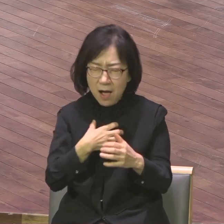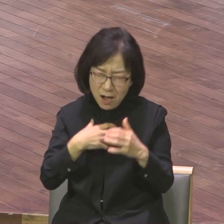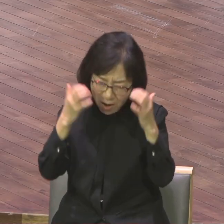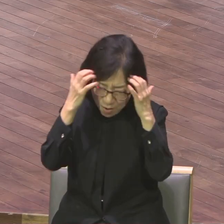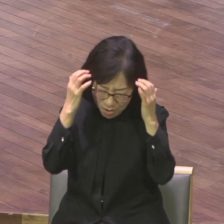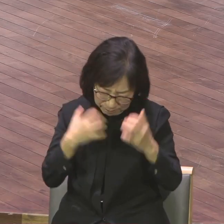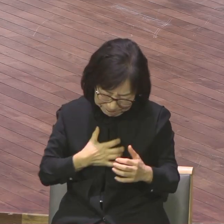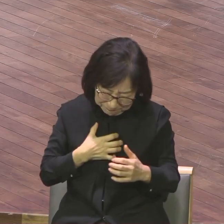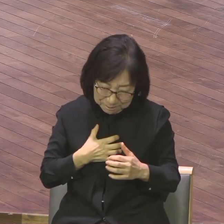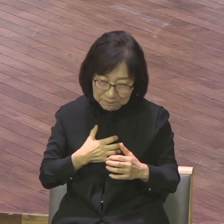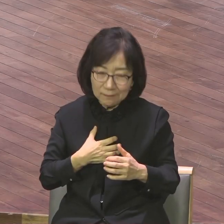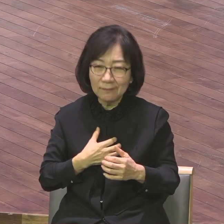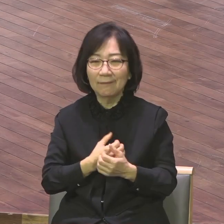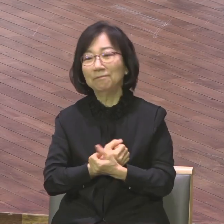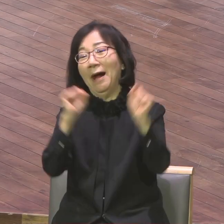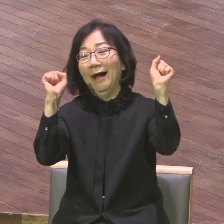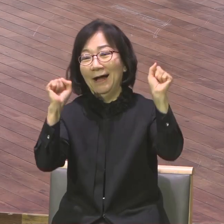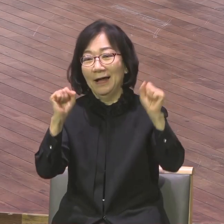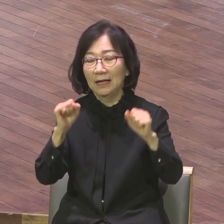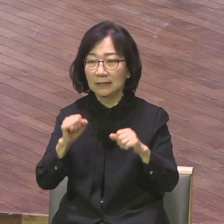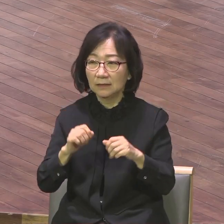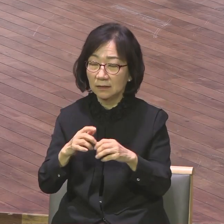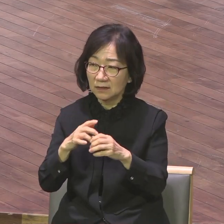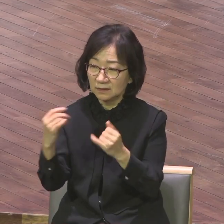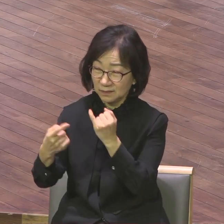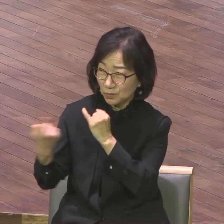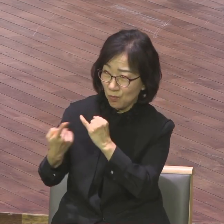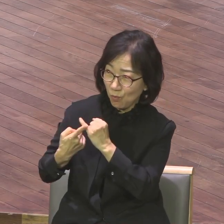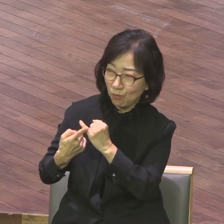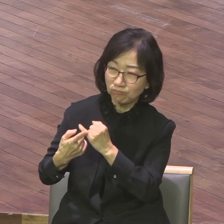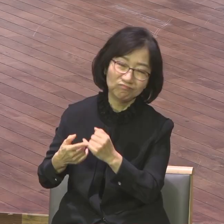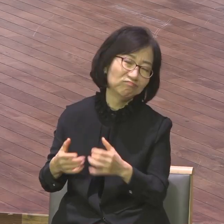이제 사람 눈치 안 봐요. 사람 반응 관심 없어요.